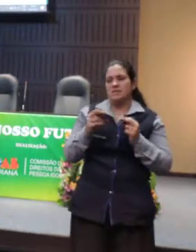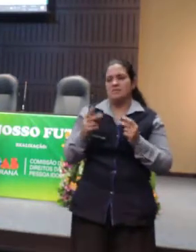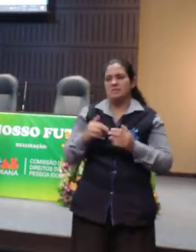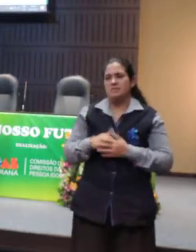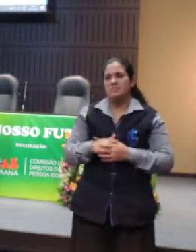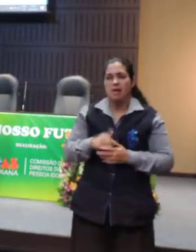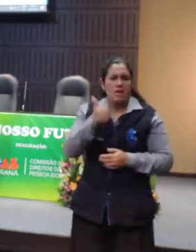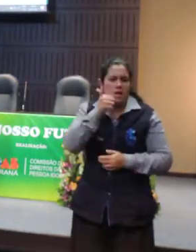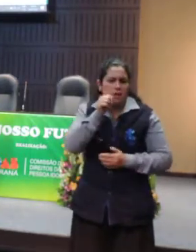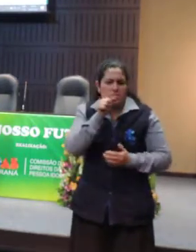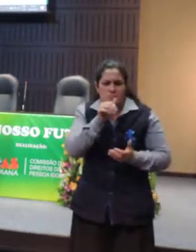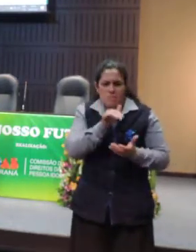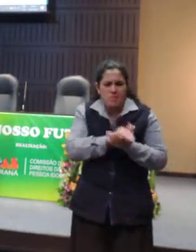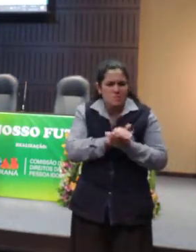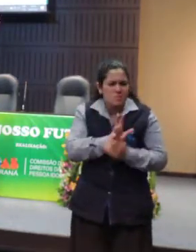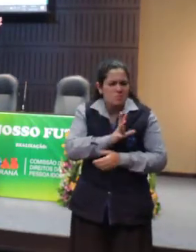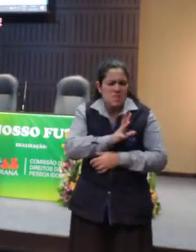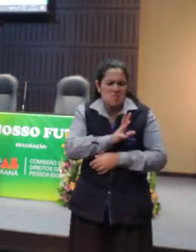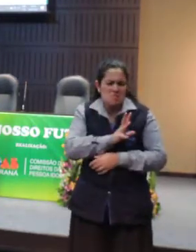Minha esposa me adorou.